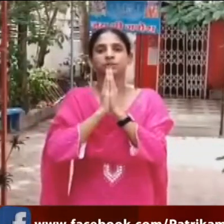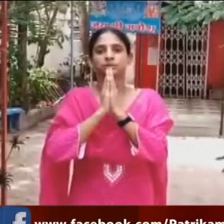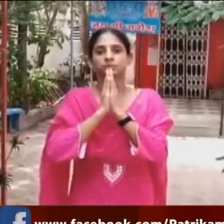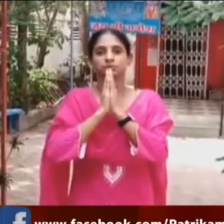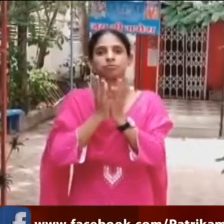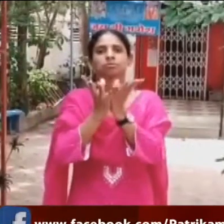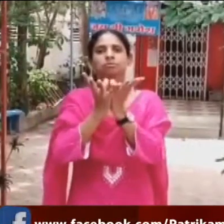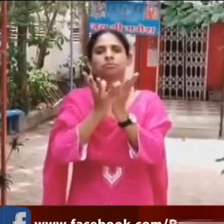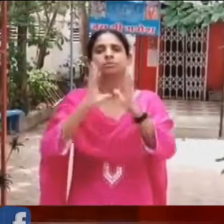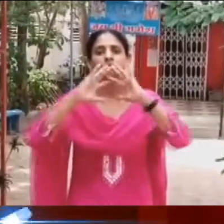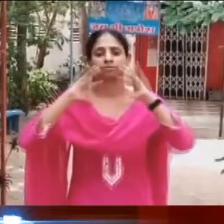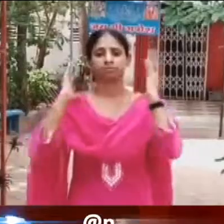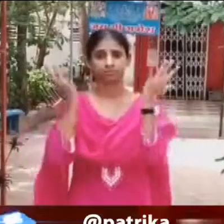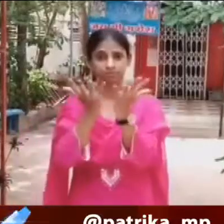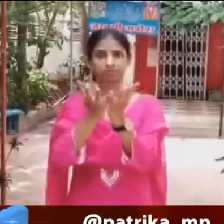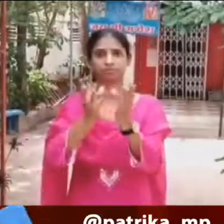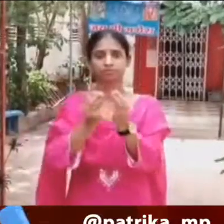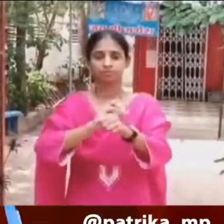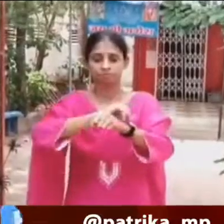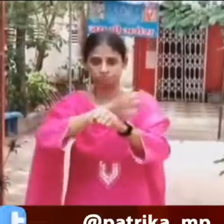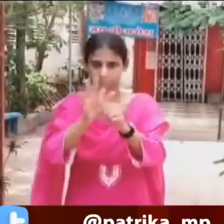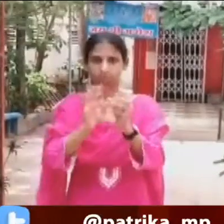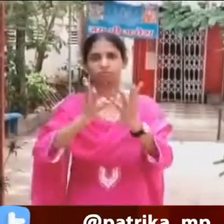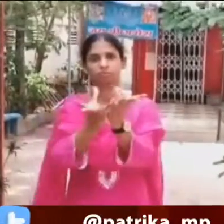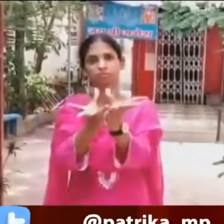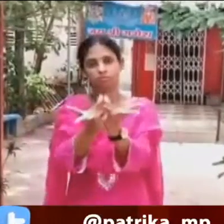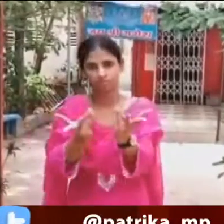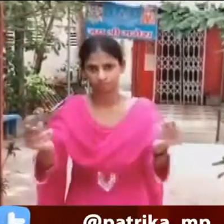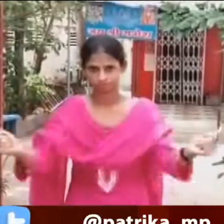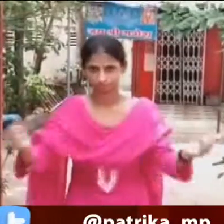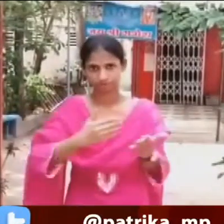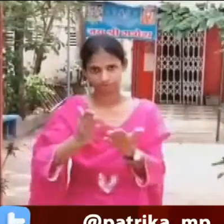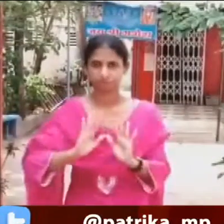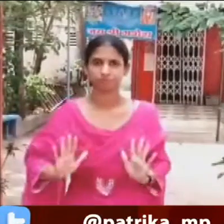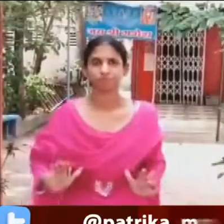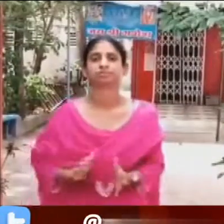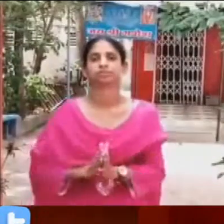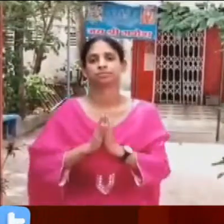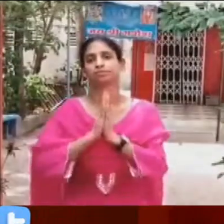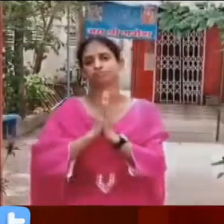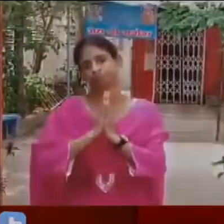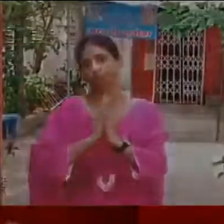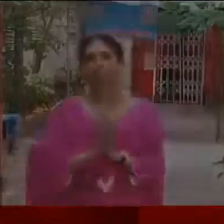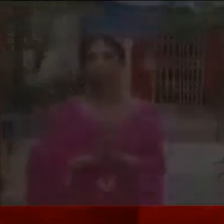करती हूं कि कोरोना की बीमारी और यह संकट बहुत जल्दी ही इस विषय से हट जाए धन्यवाद व्